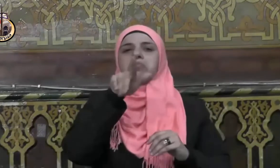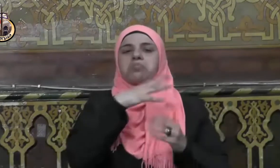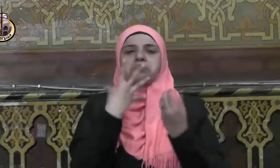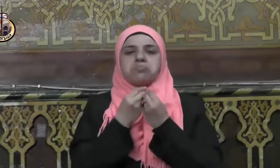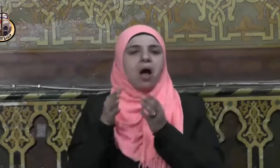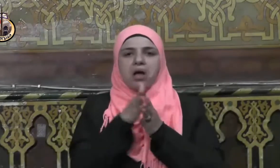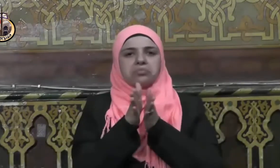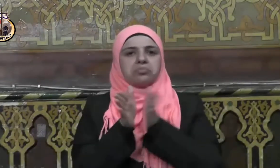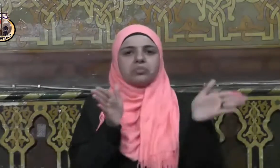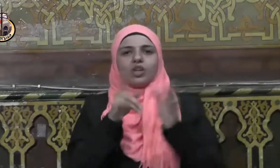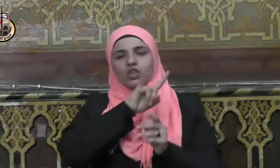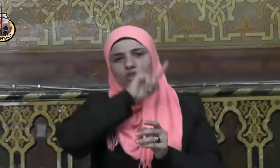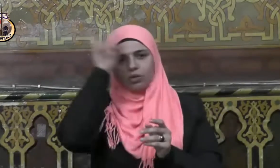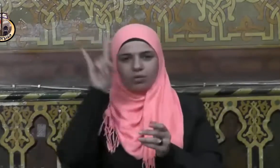الشيطان.